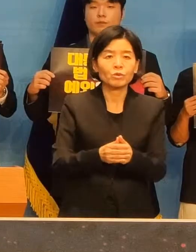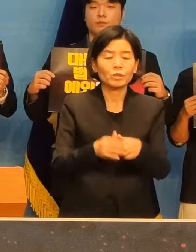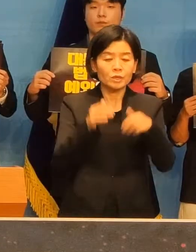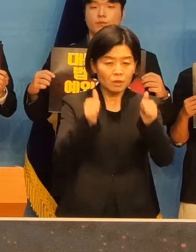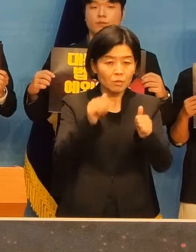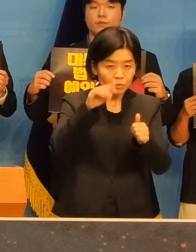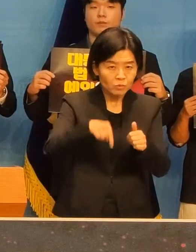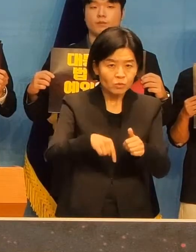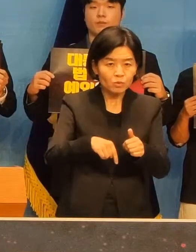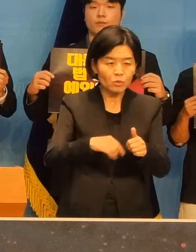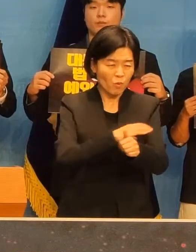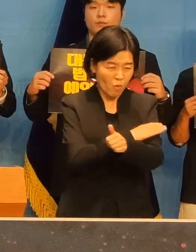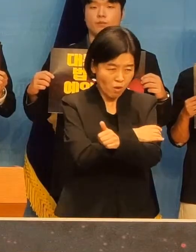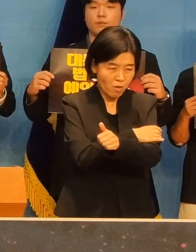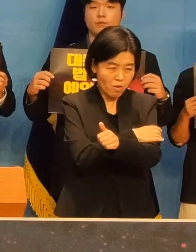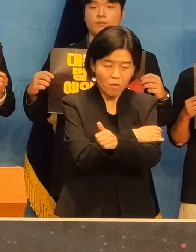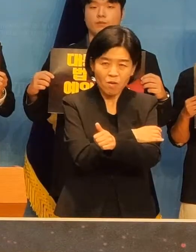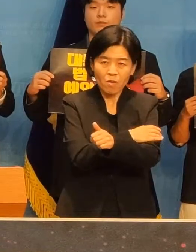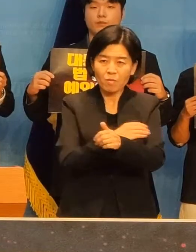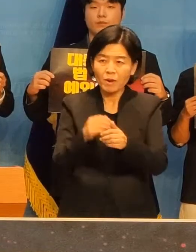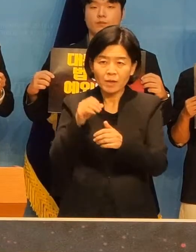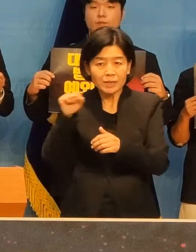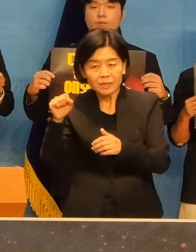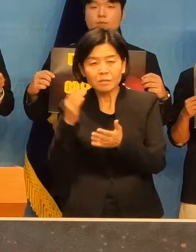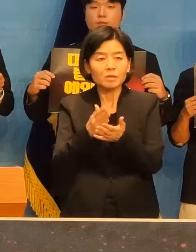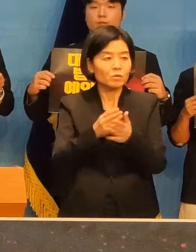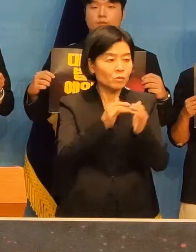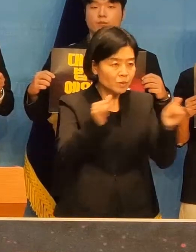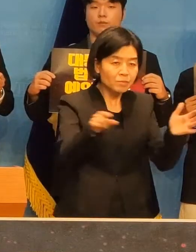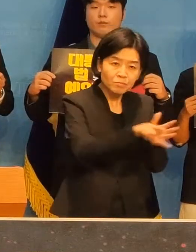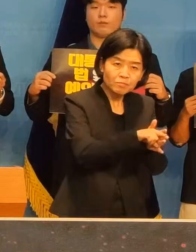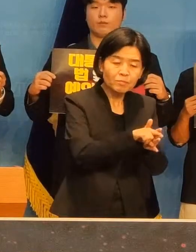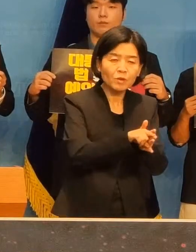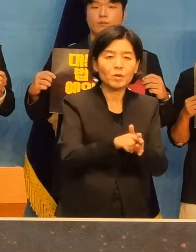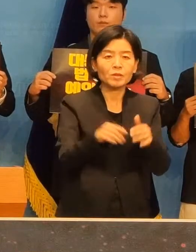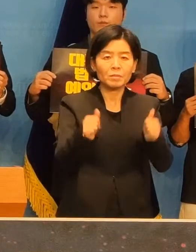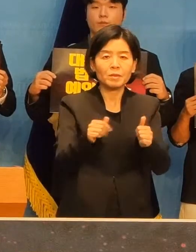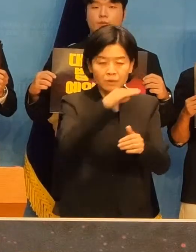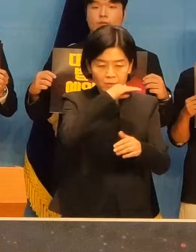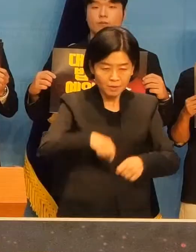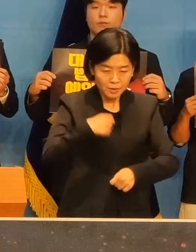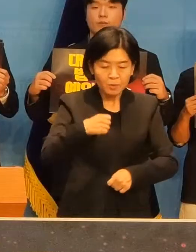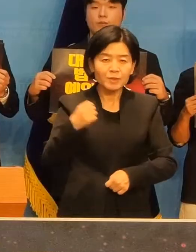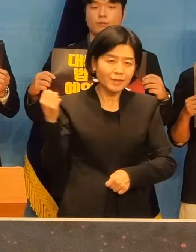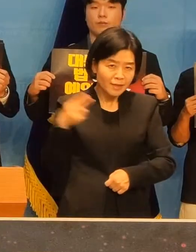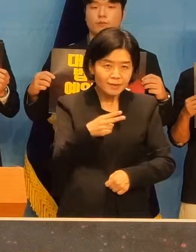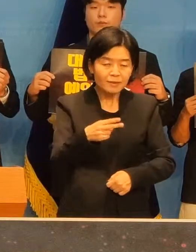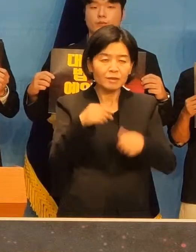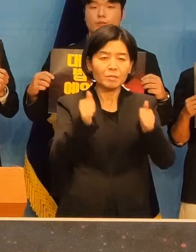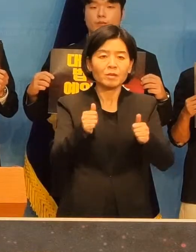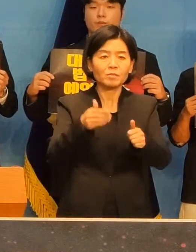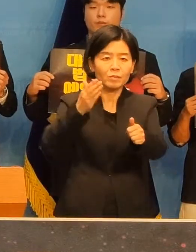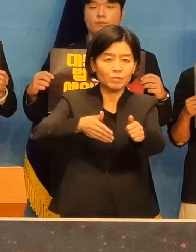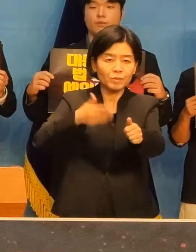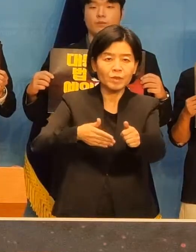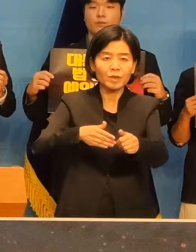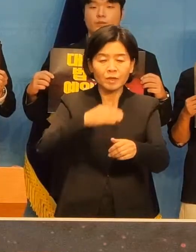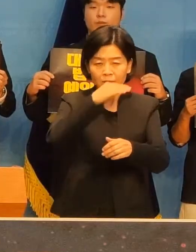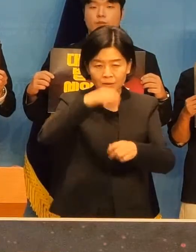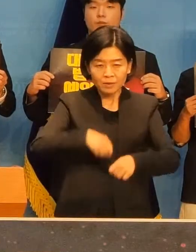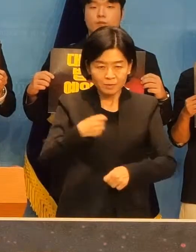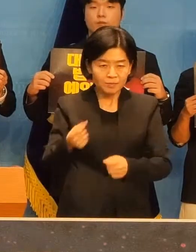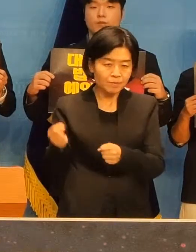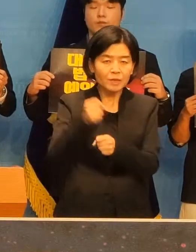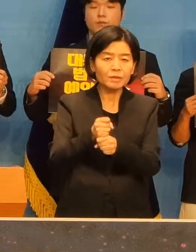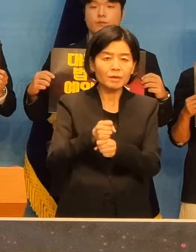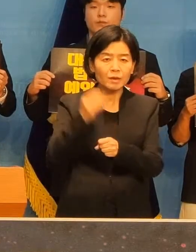사법부는 권력이 아닌 국민을 믿고 정의로운 재판을 다시 열어주십시오. 정의를 바로 세워 대한민국의 심장을